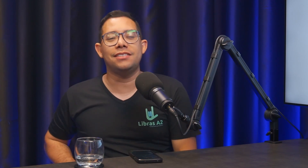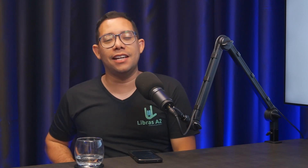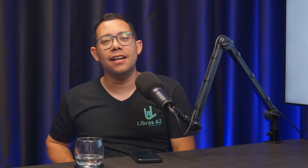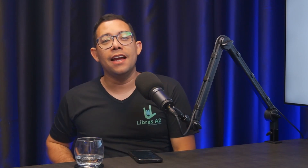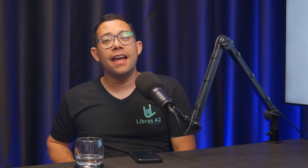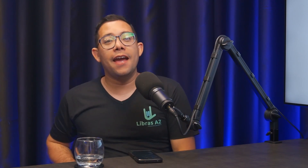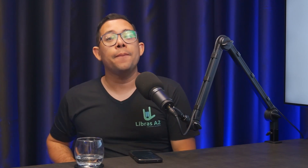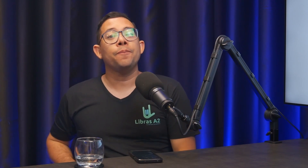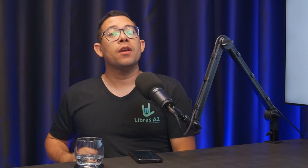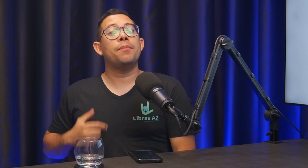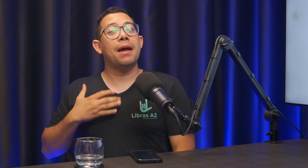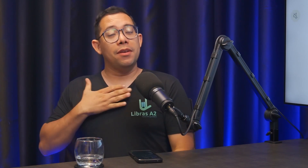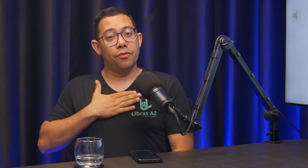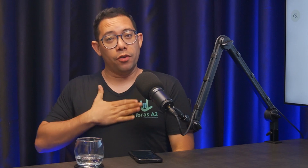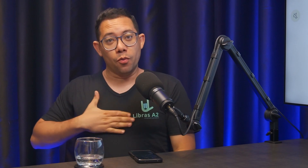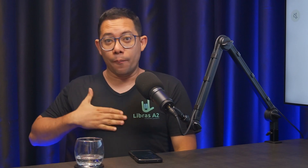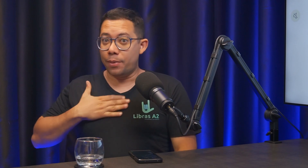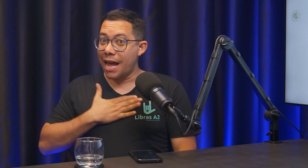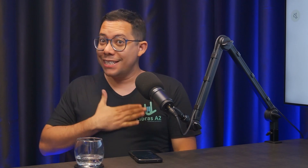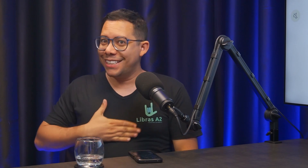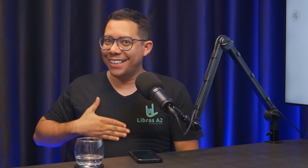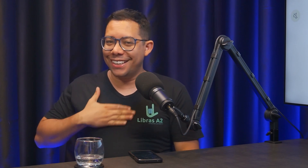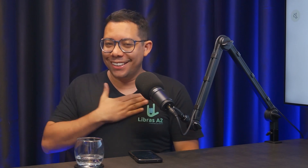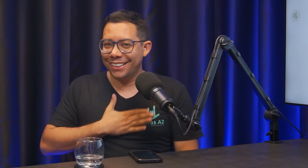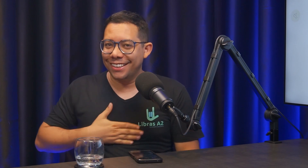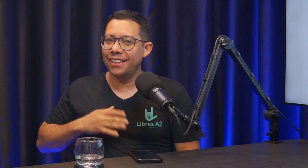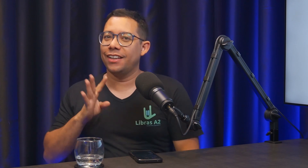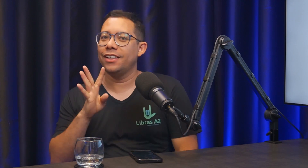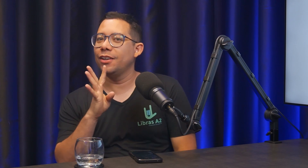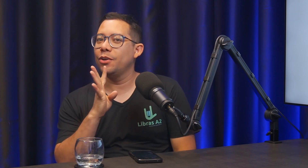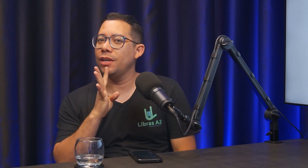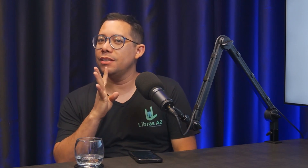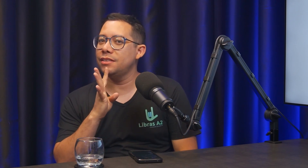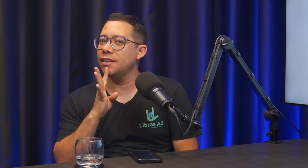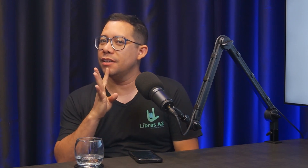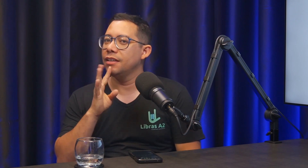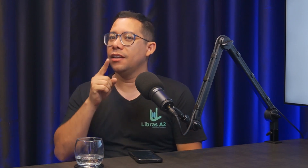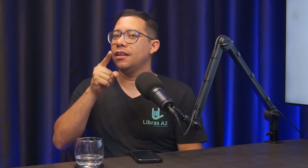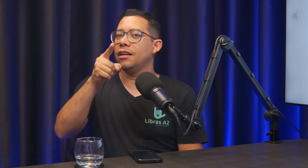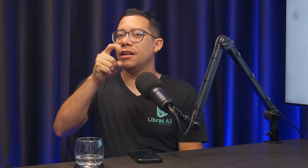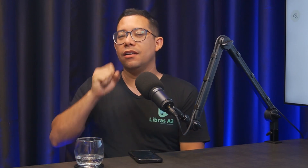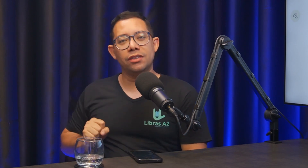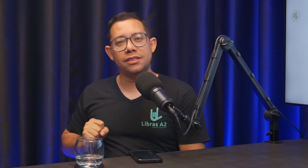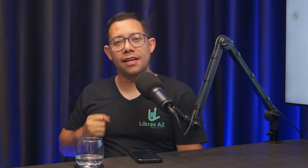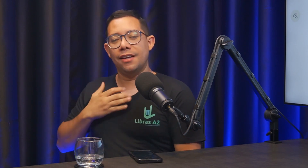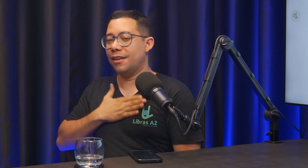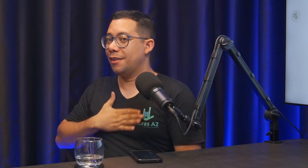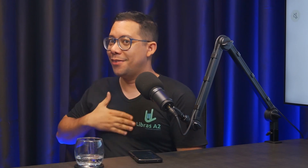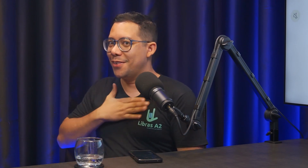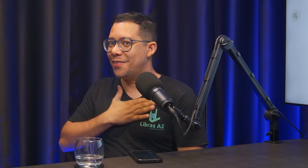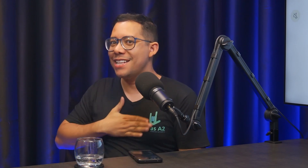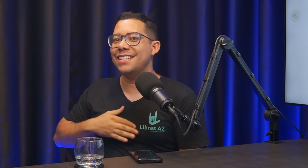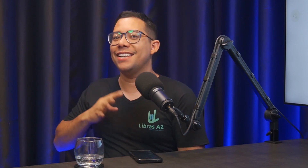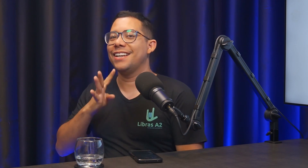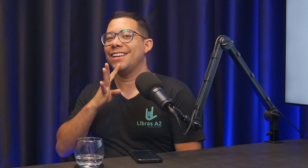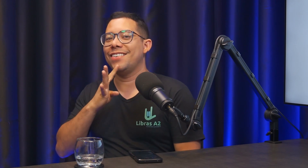conhecer para mim foi um prazer conhecer você. Foi um prazer